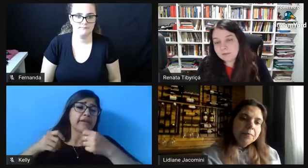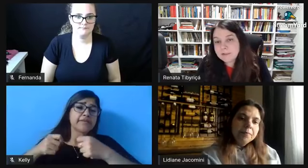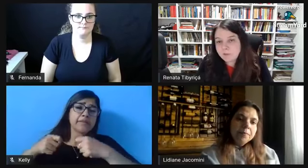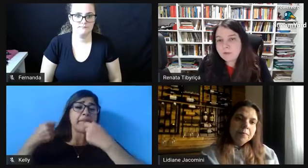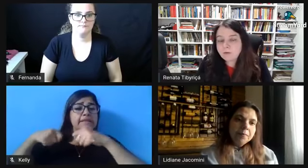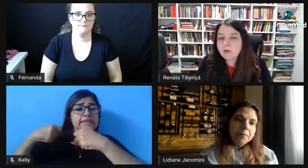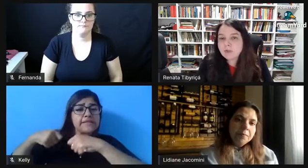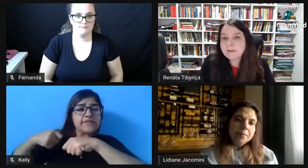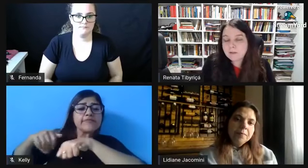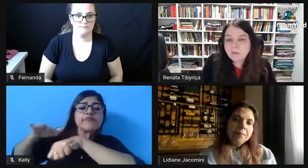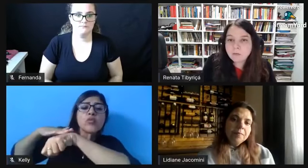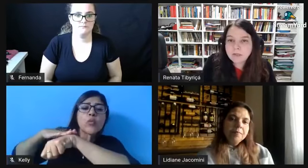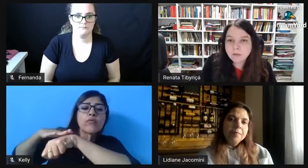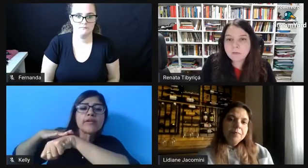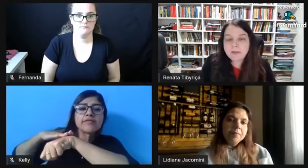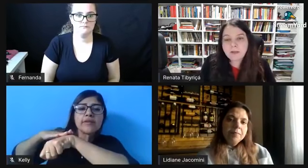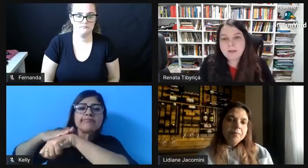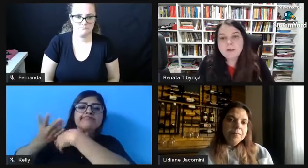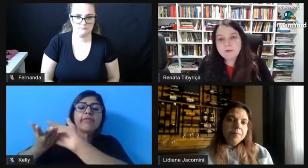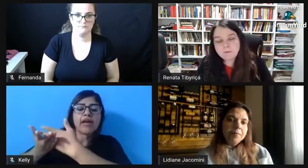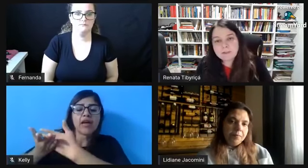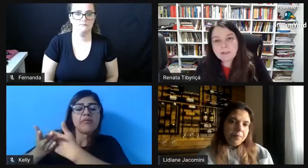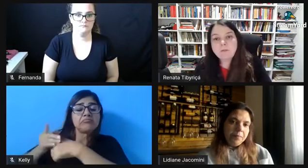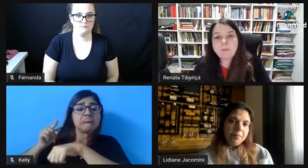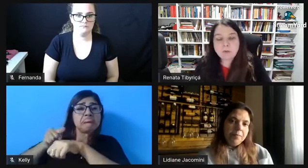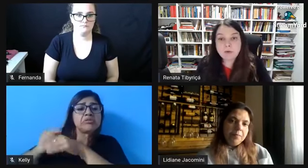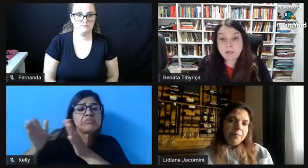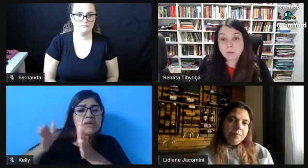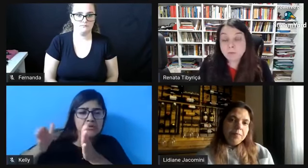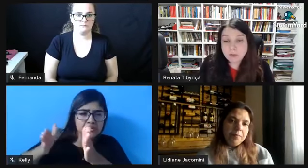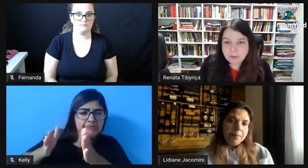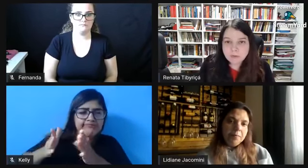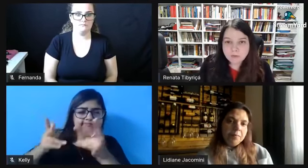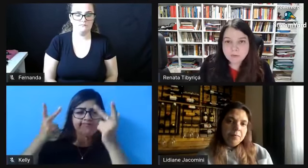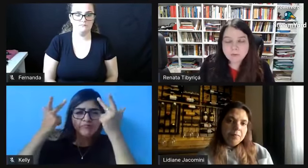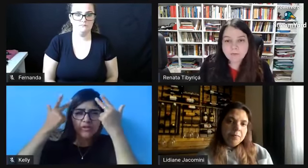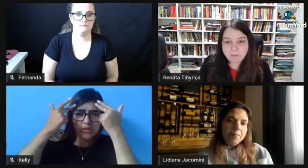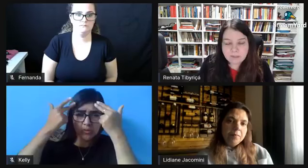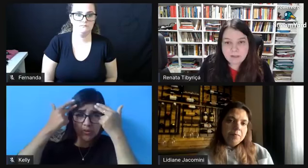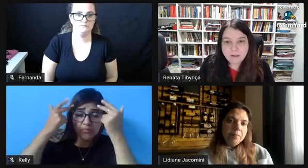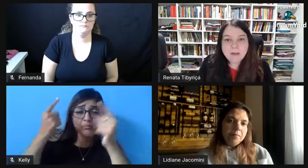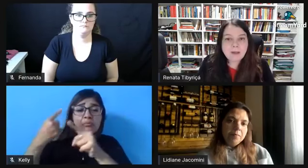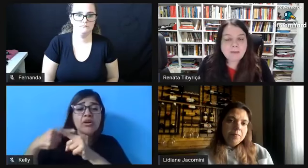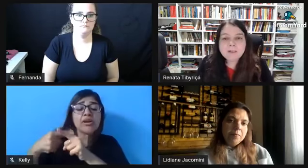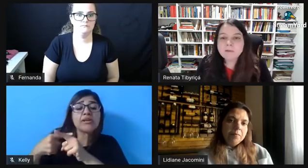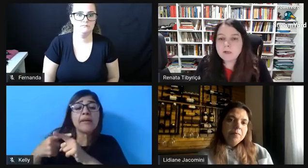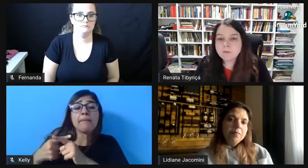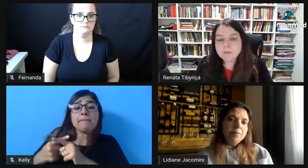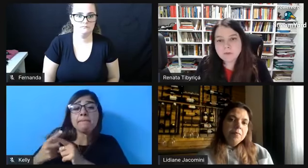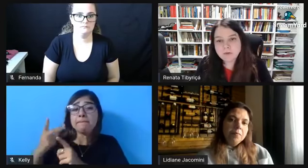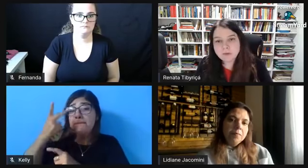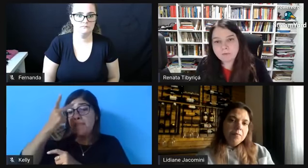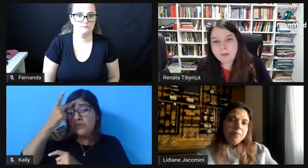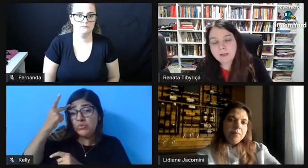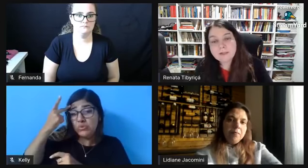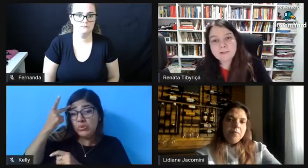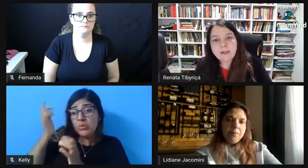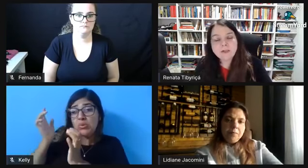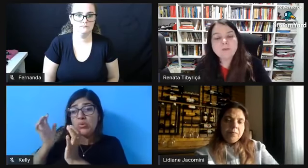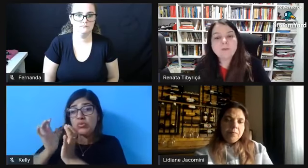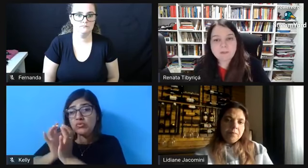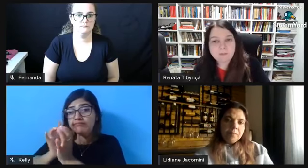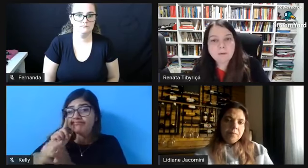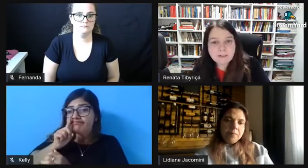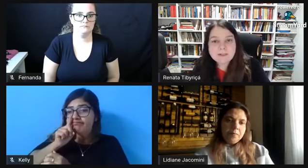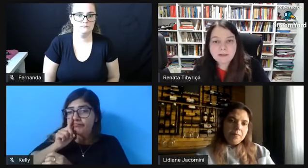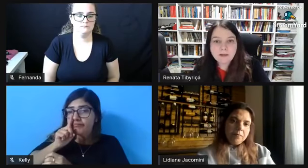quer dizer, nesse momento eu acho que é tranquilo, porque você tendo uma pessoa que é grupo de risco na sua família, é mais fácil você justificar a